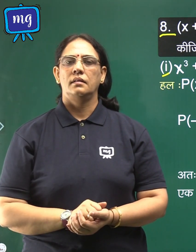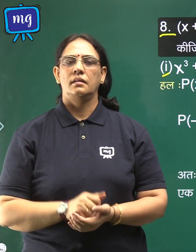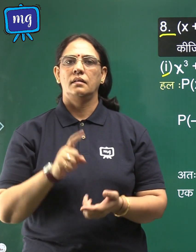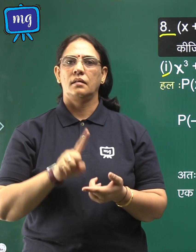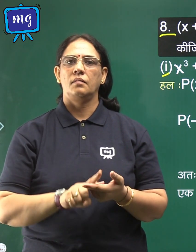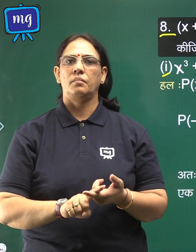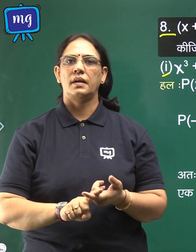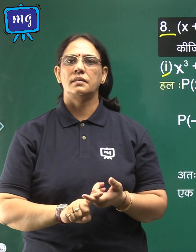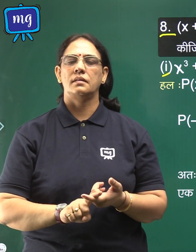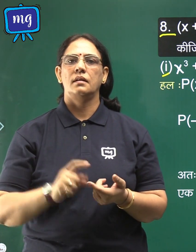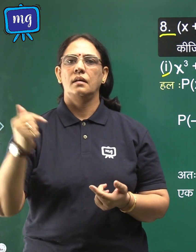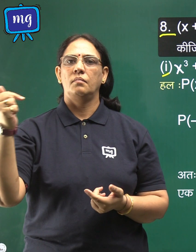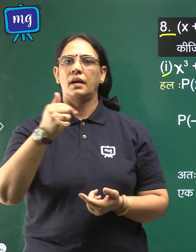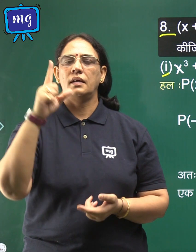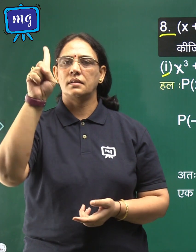प्लस -1